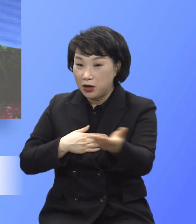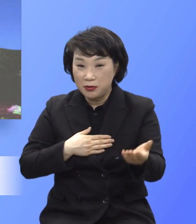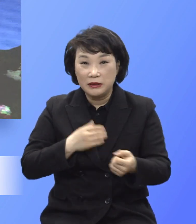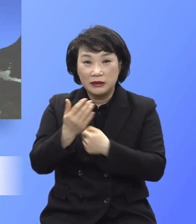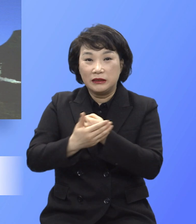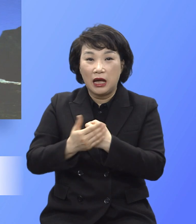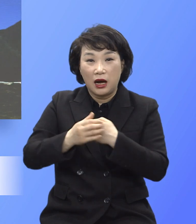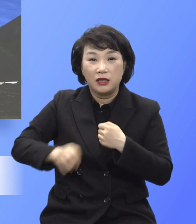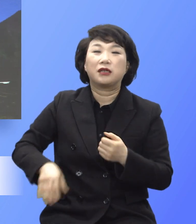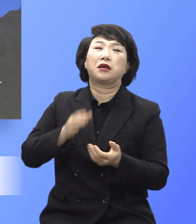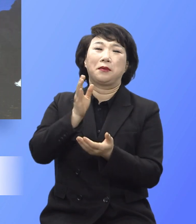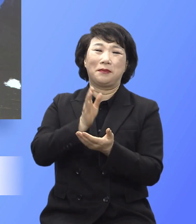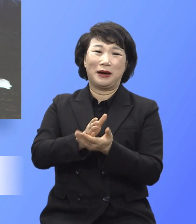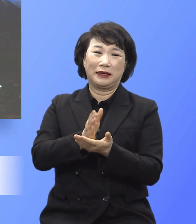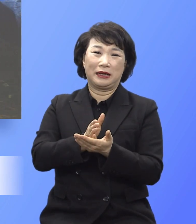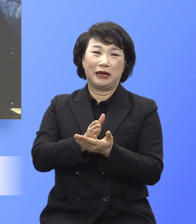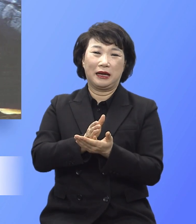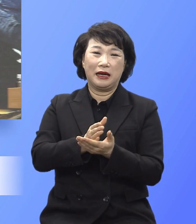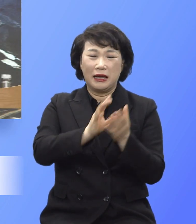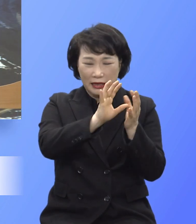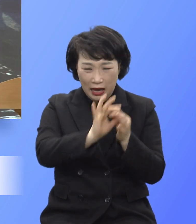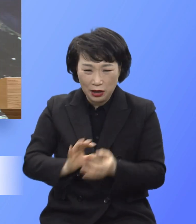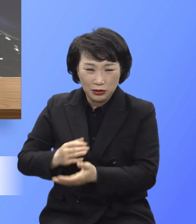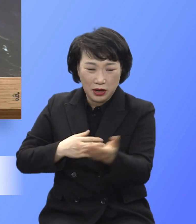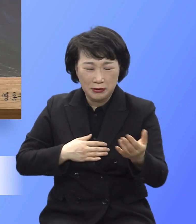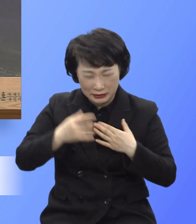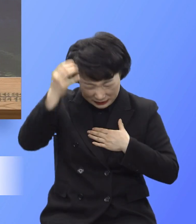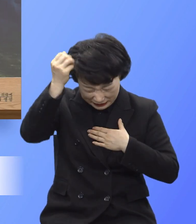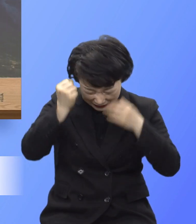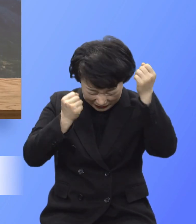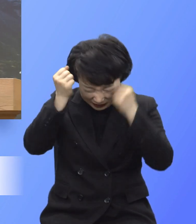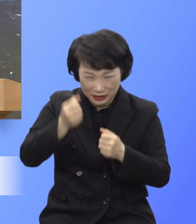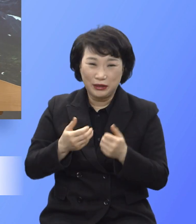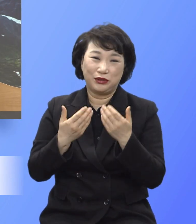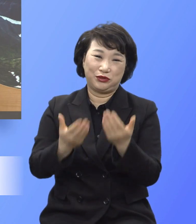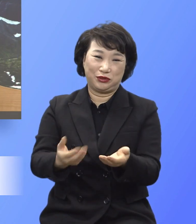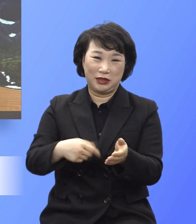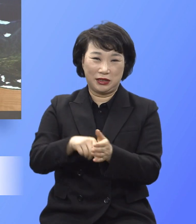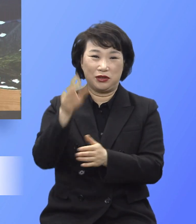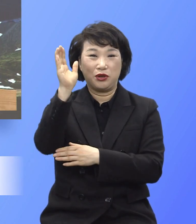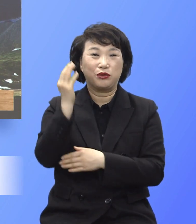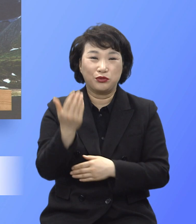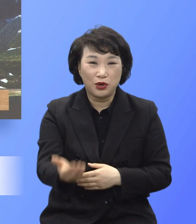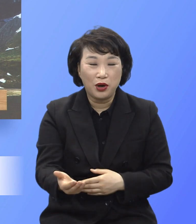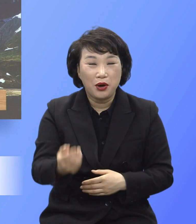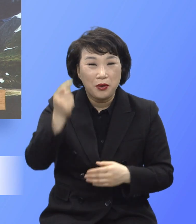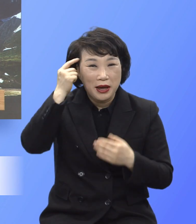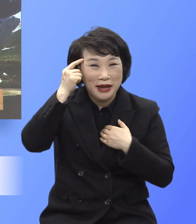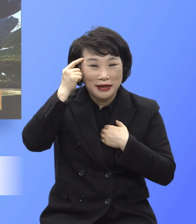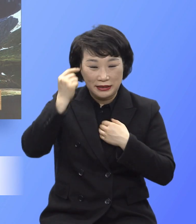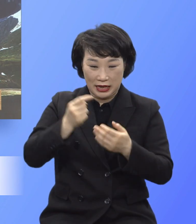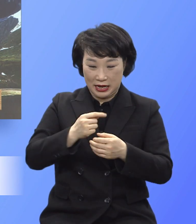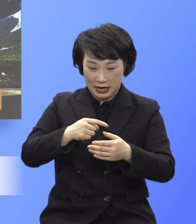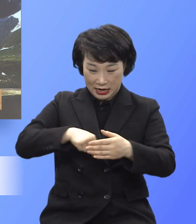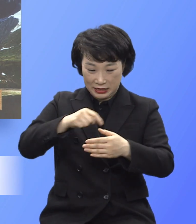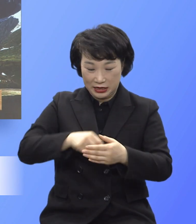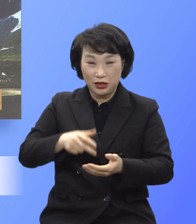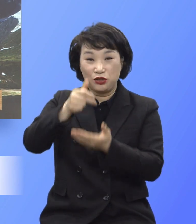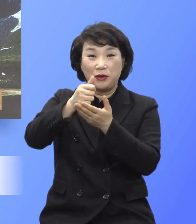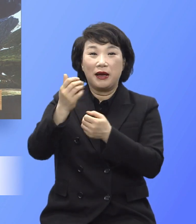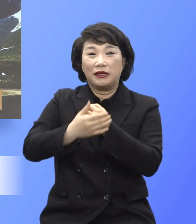은혜가 상실되지 않도록 계속 기억시키는 것은 내 안에 그 은혜가 있음을